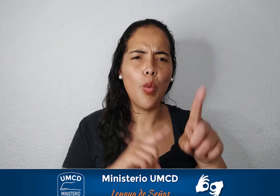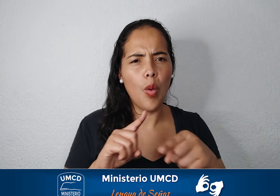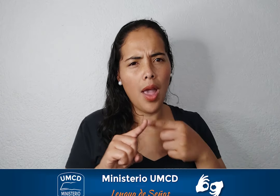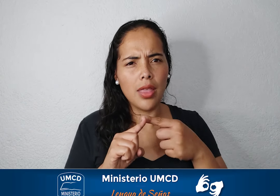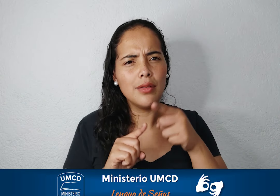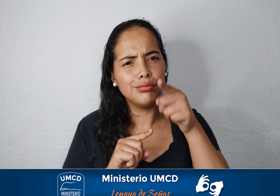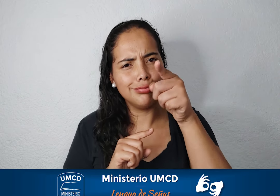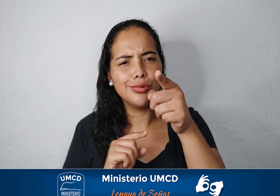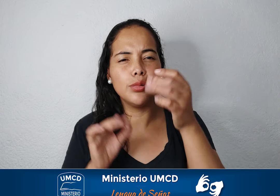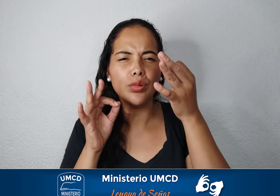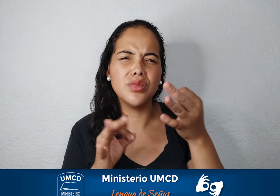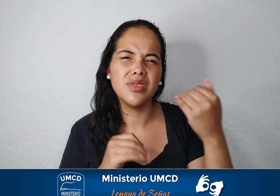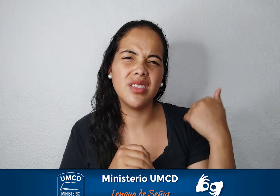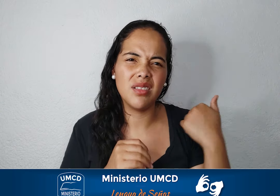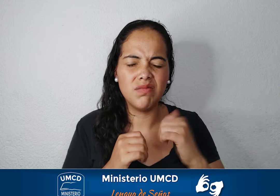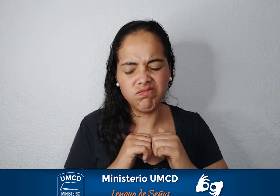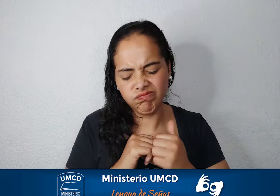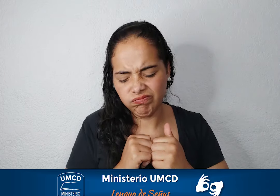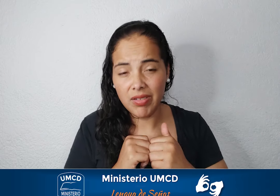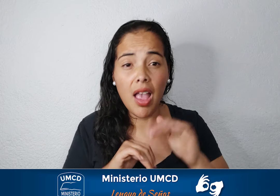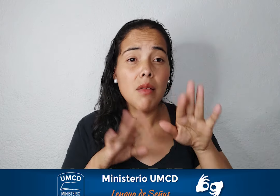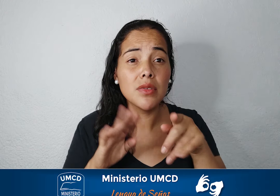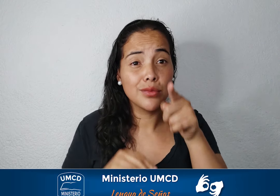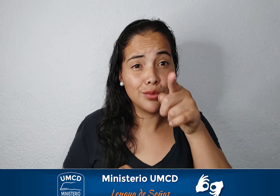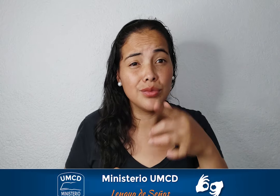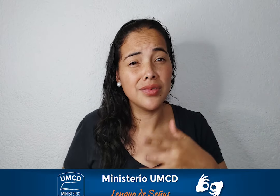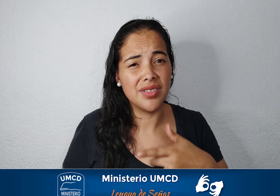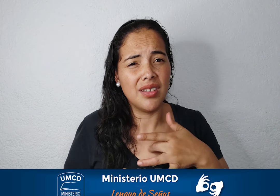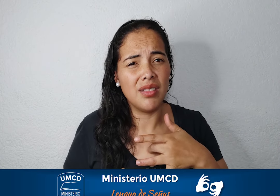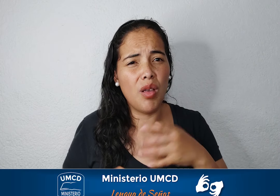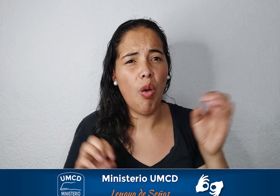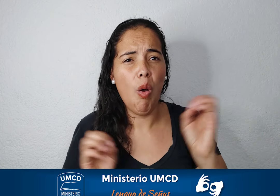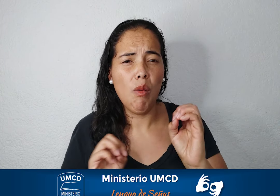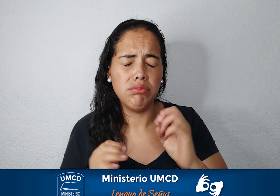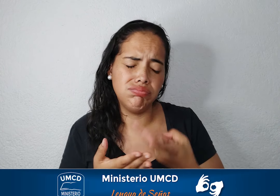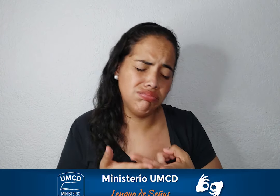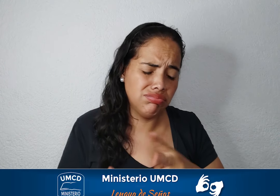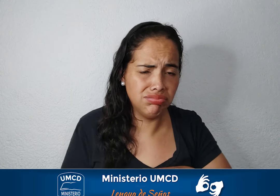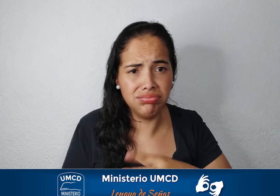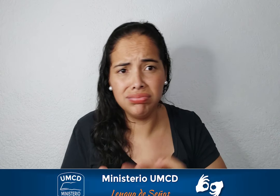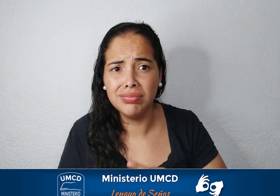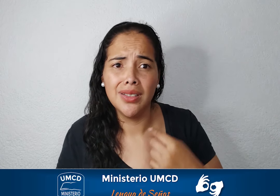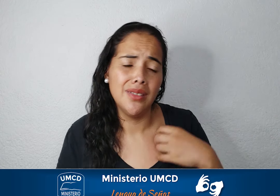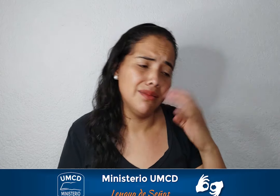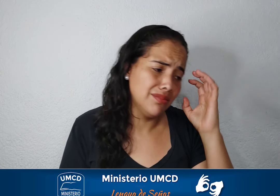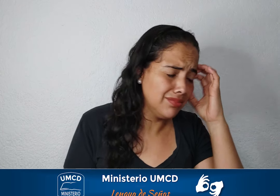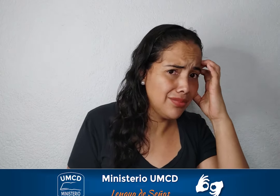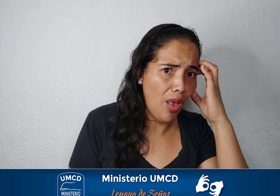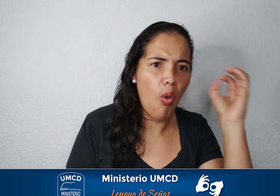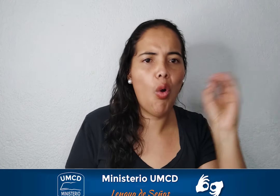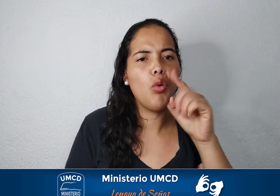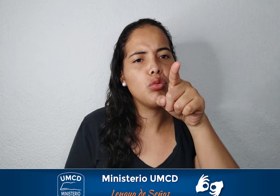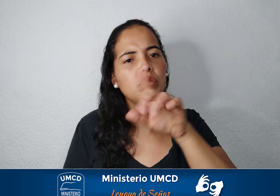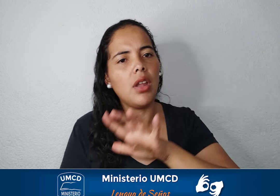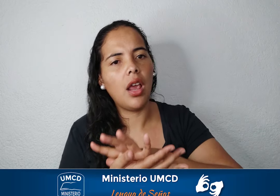Cuando se encuentra con algún problema, ¿su alma se encuentra tranquila o sus acciones manifiestan